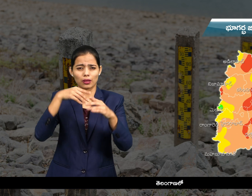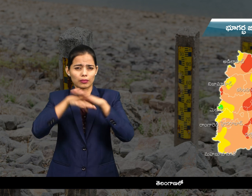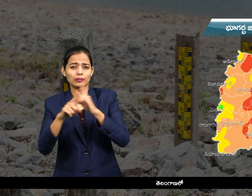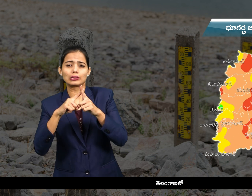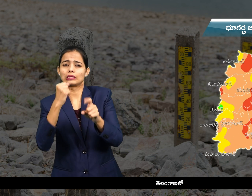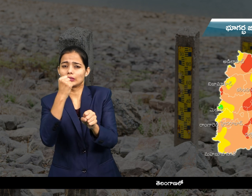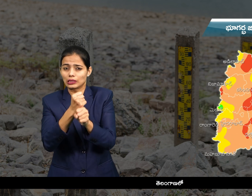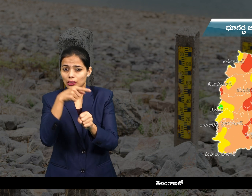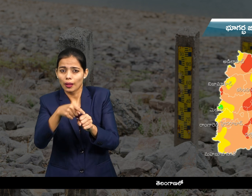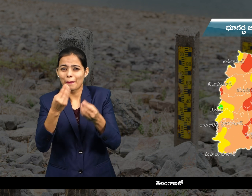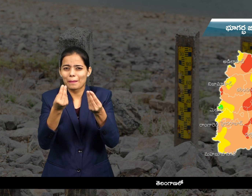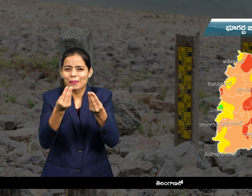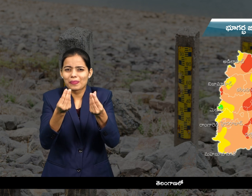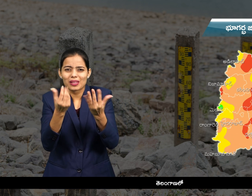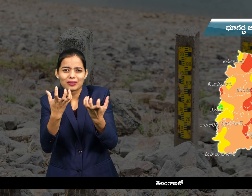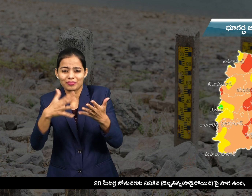తెలంగాణలో